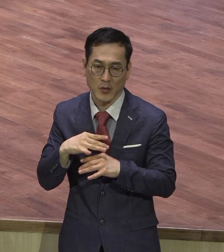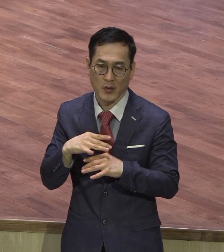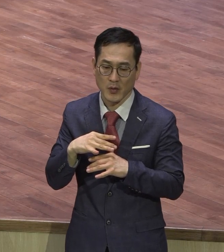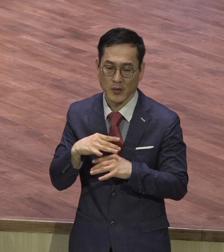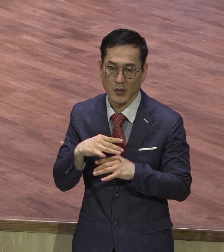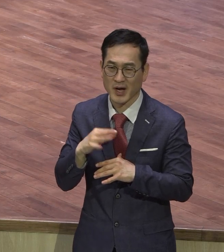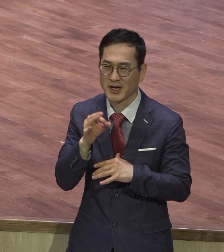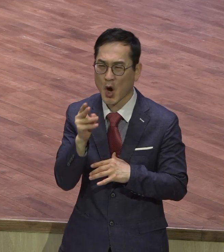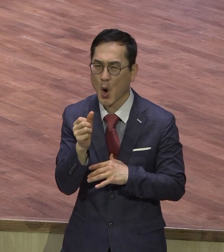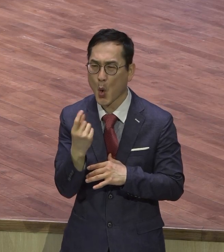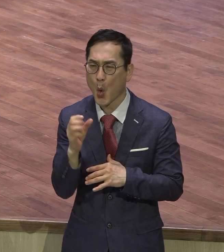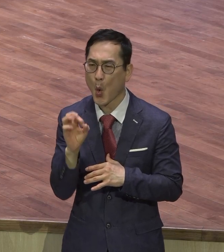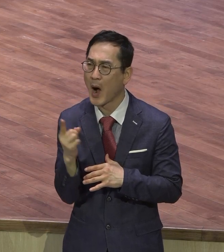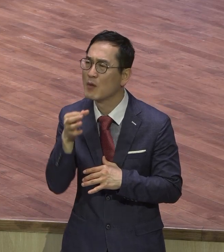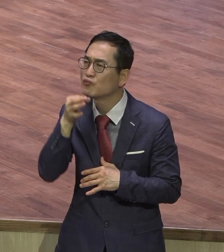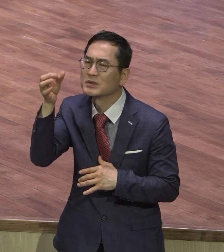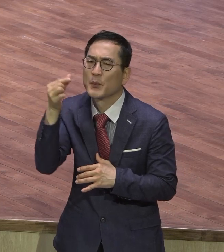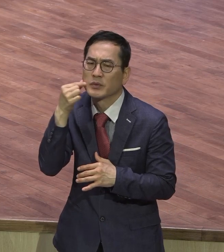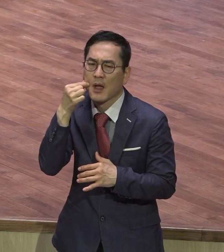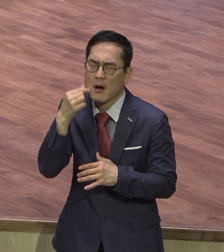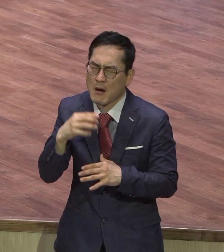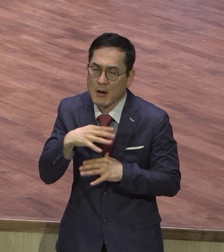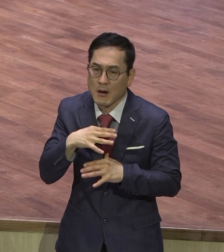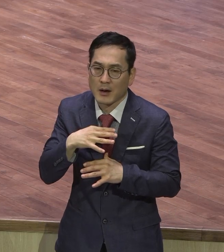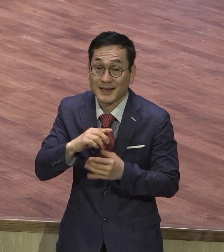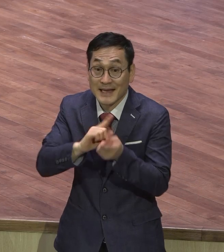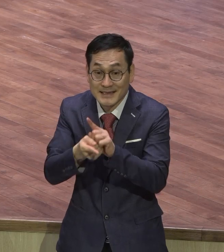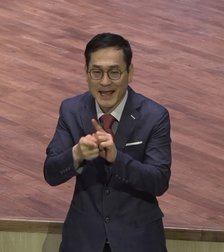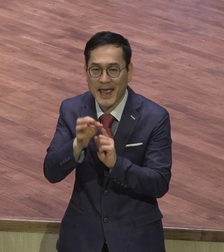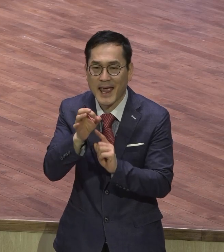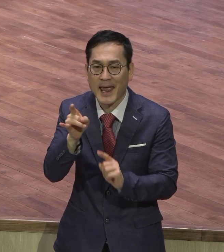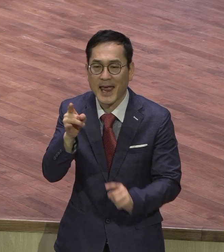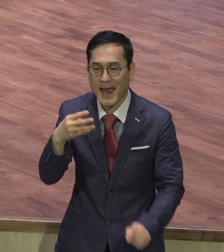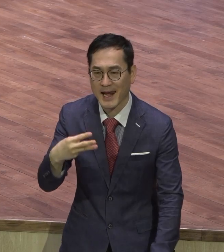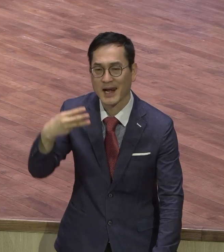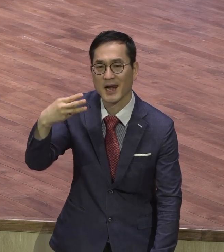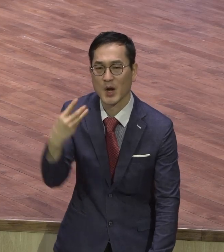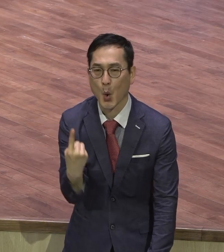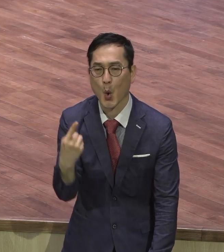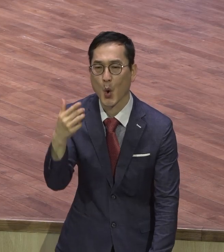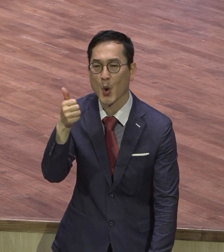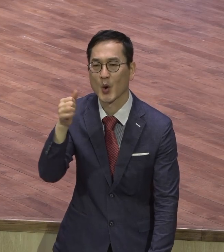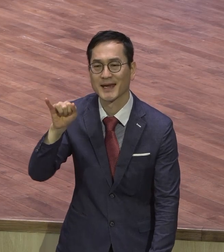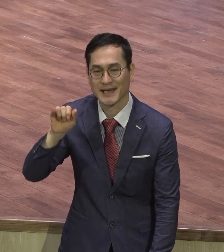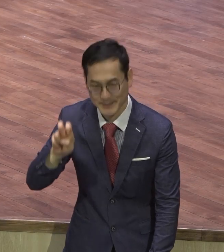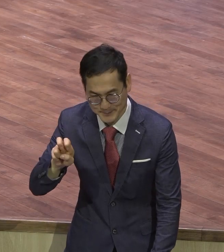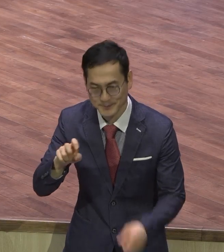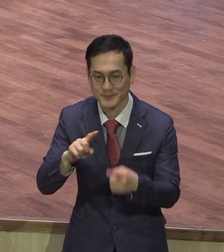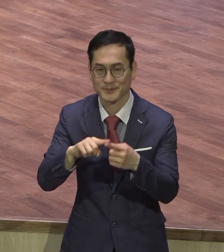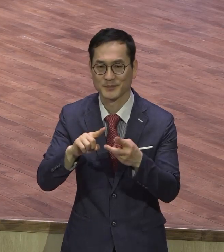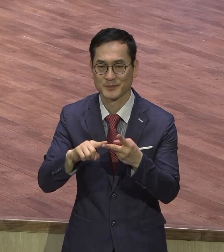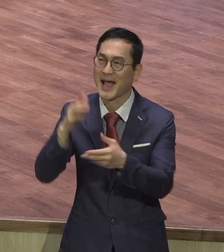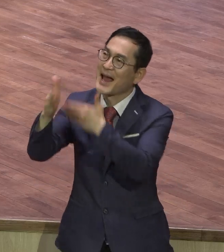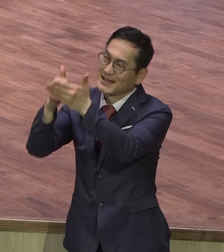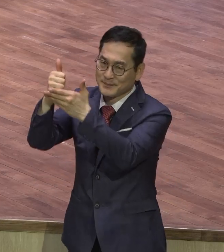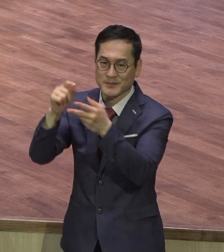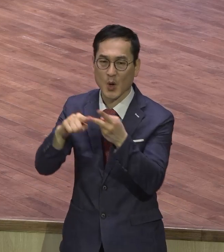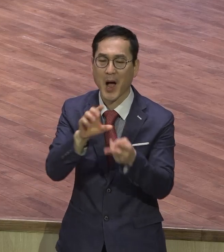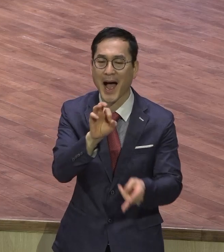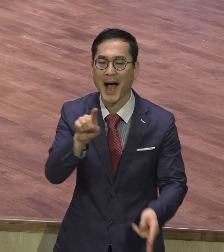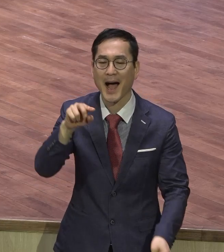부르고 엘로힘 그랬어요. 하나님 그랬어요. 아도나이 주여